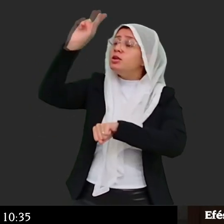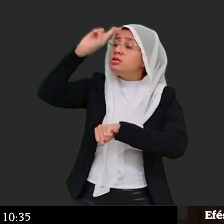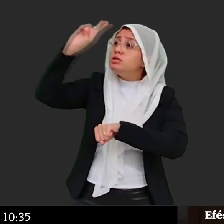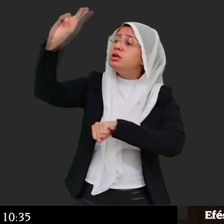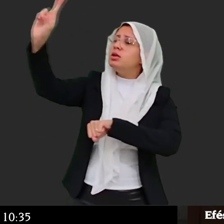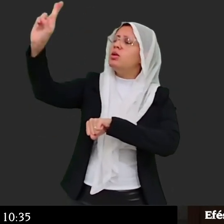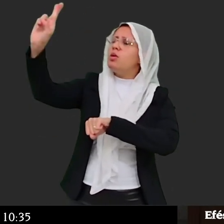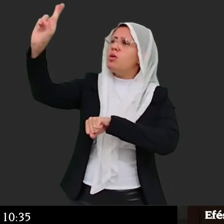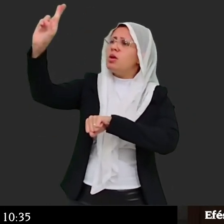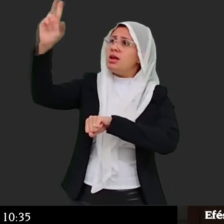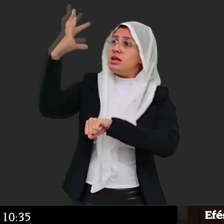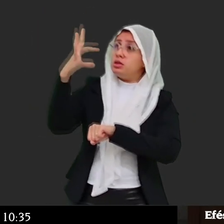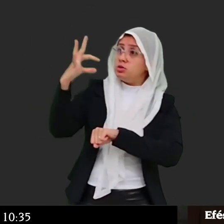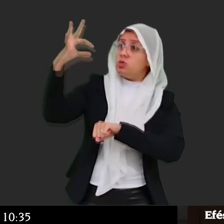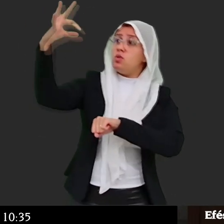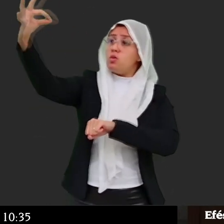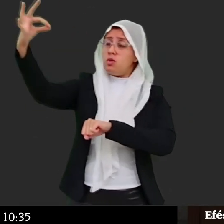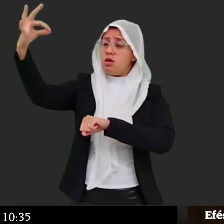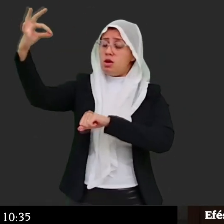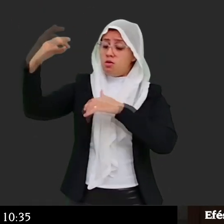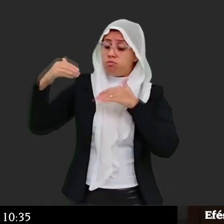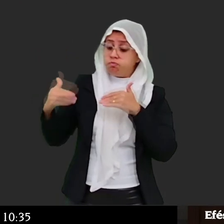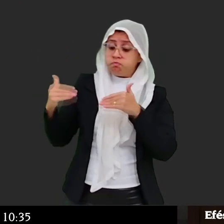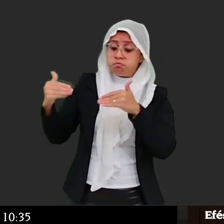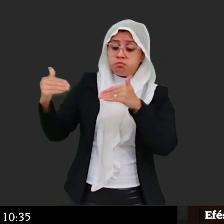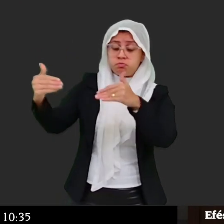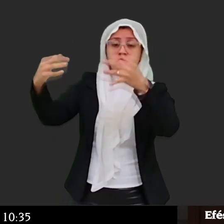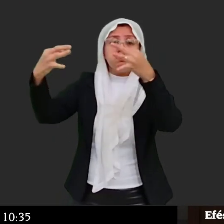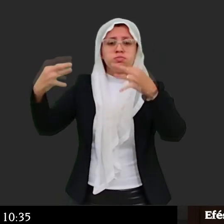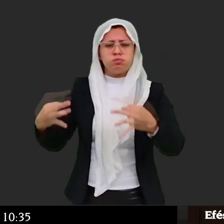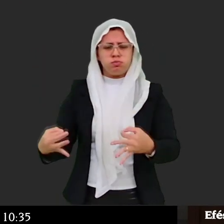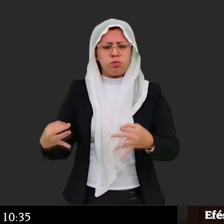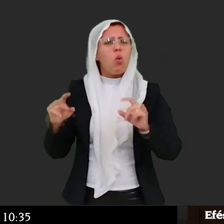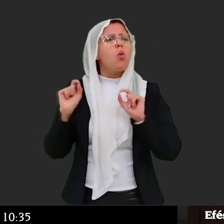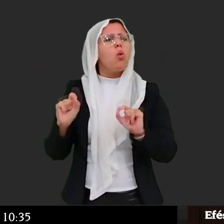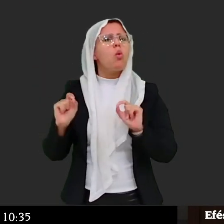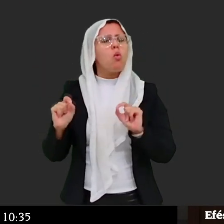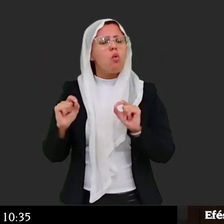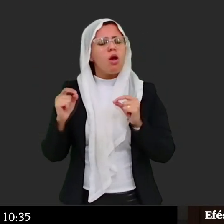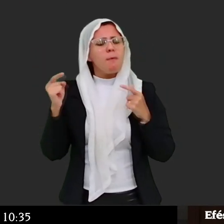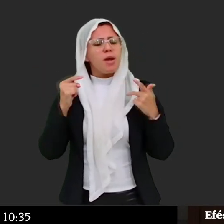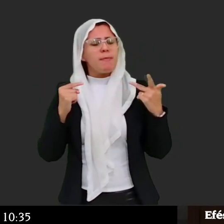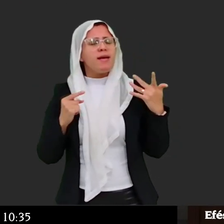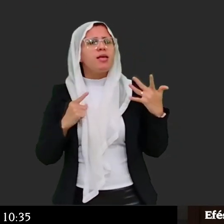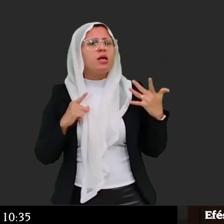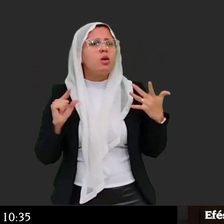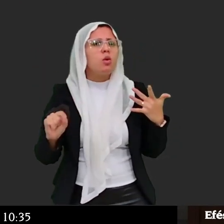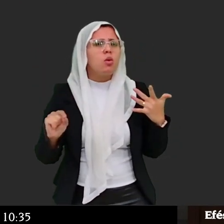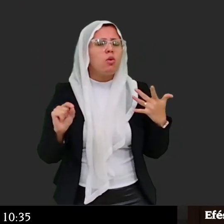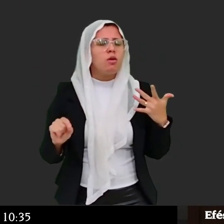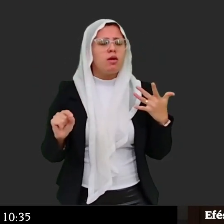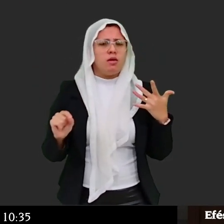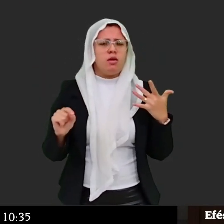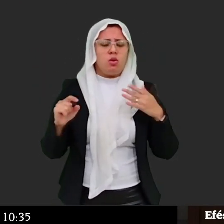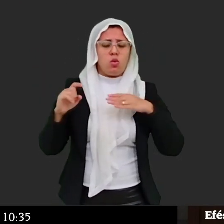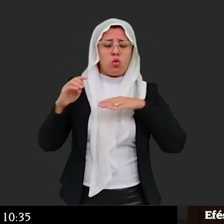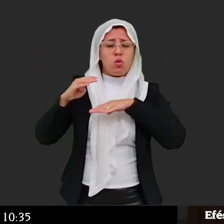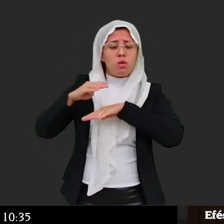fostes chamados, com toda humildade e mansidão, com longanimidade,